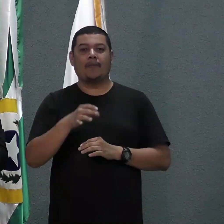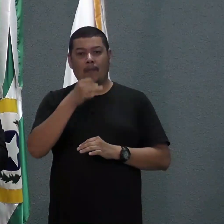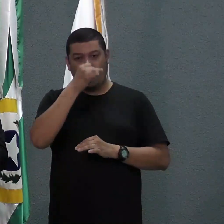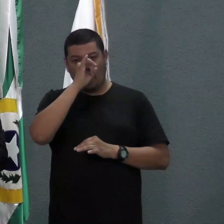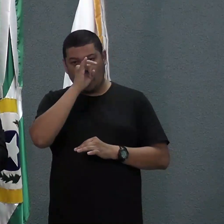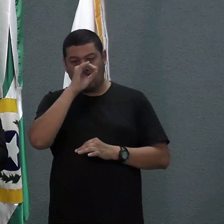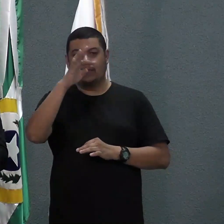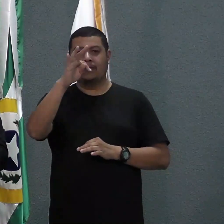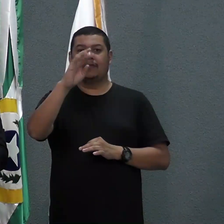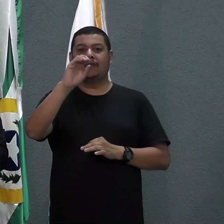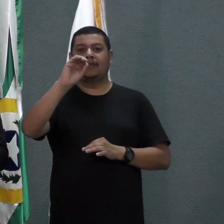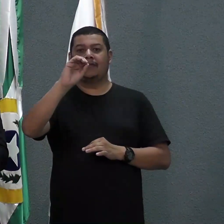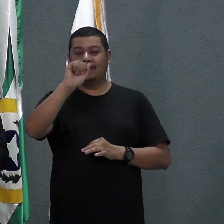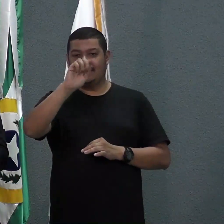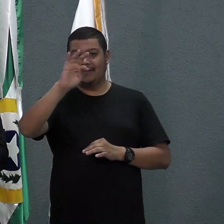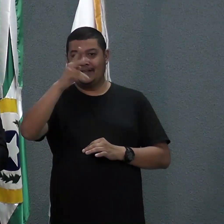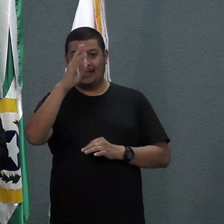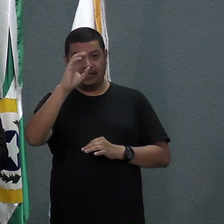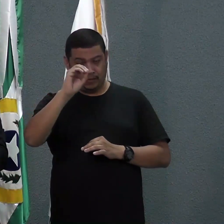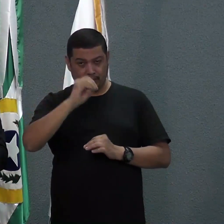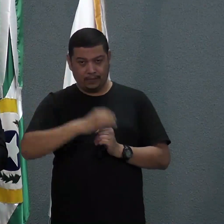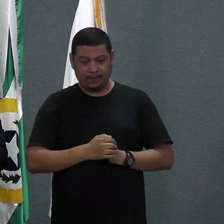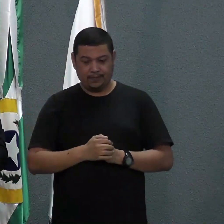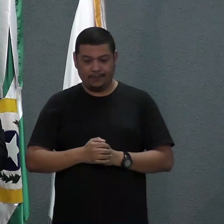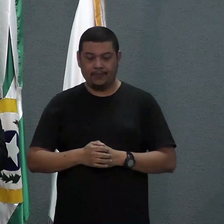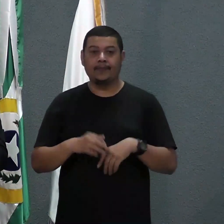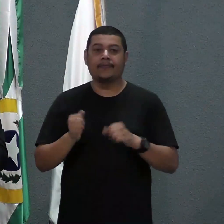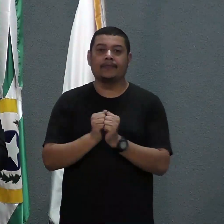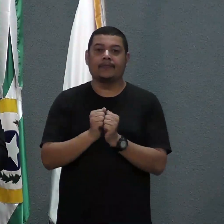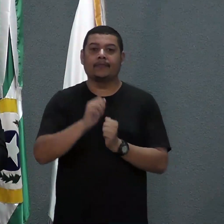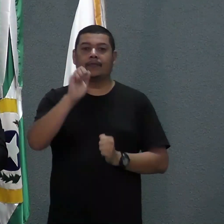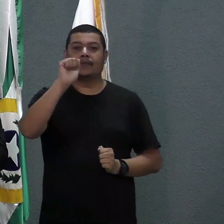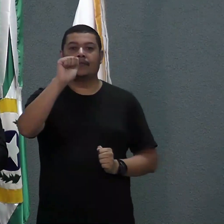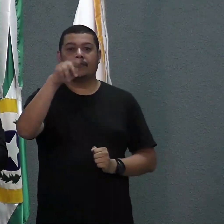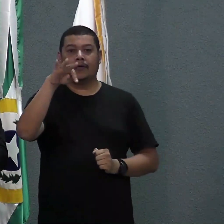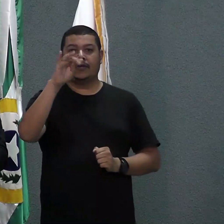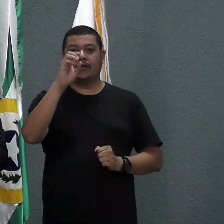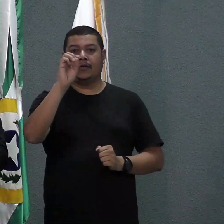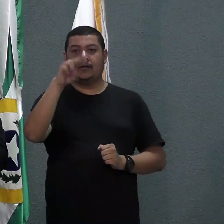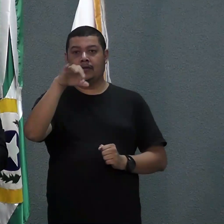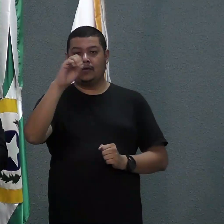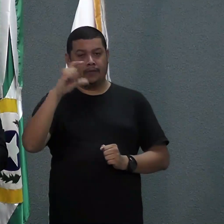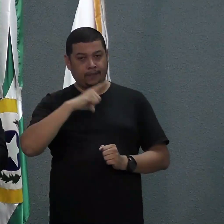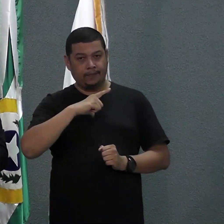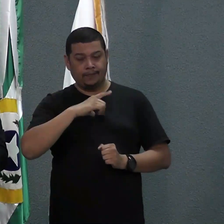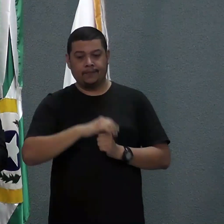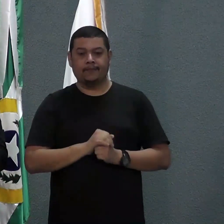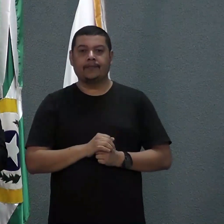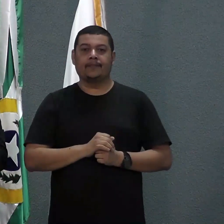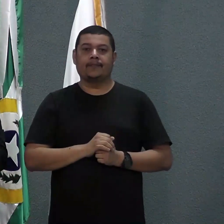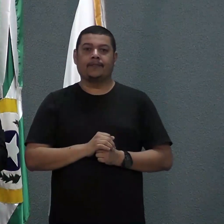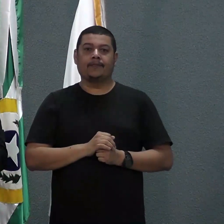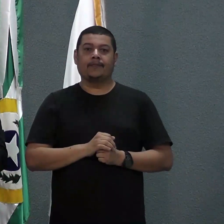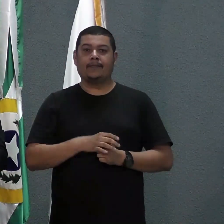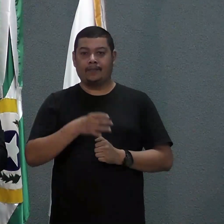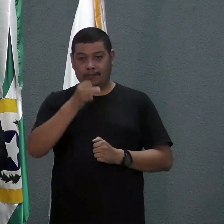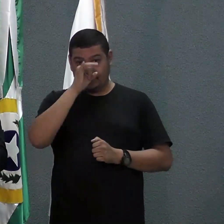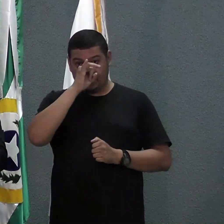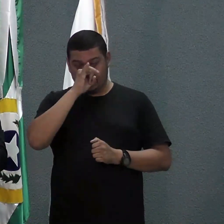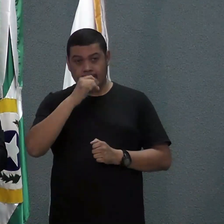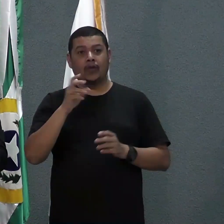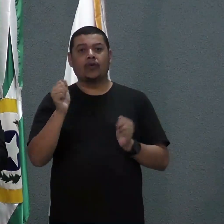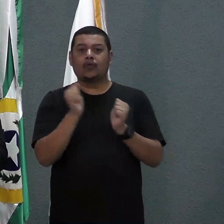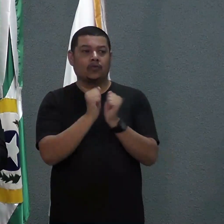no tacho. Lembrando que, através do Antônio Muniz, que se promovia esse porco no tacho juntamente